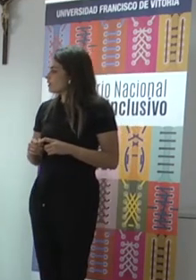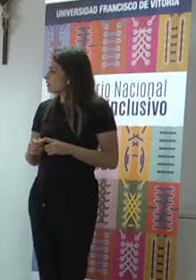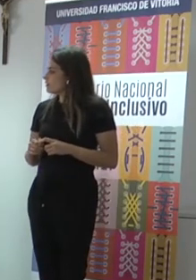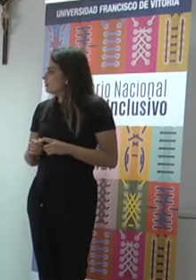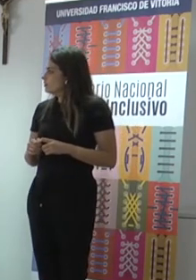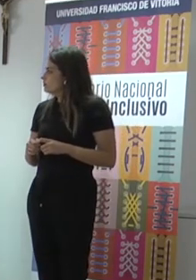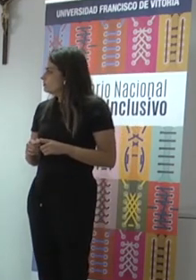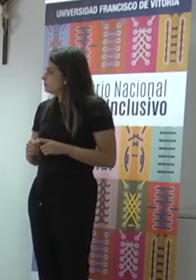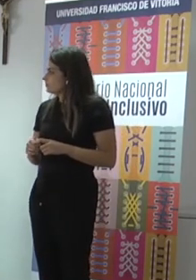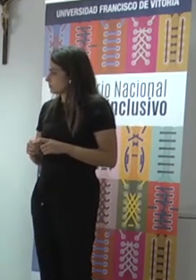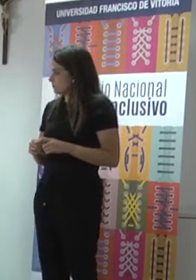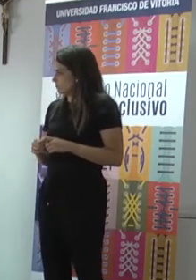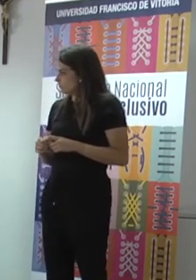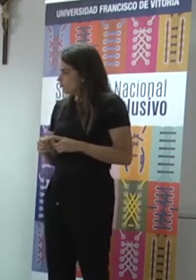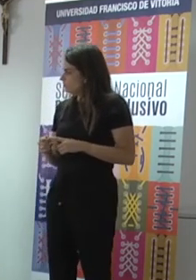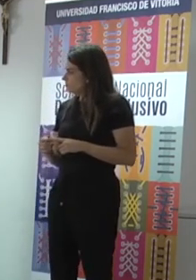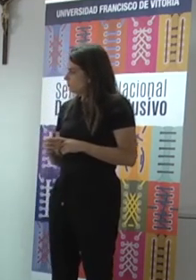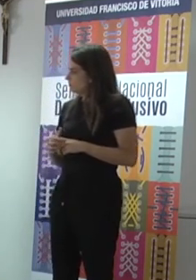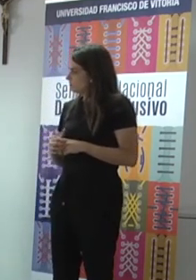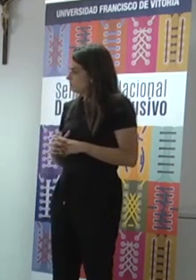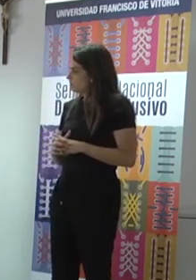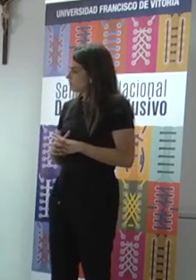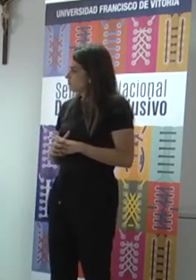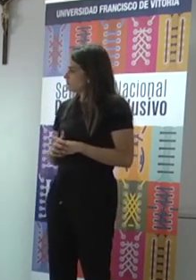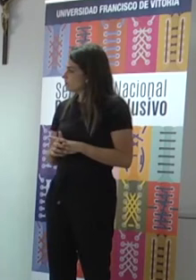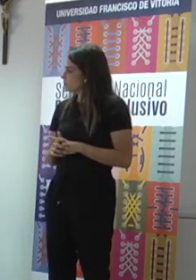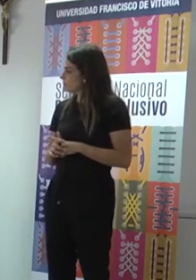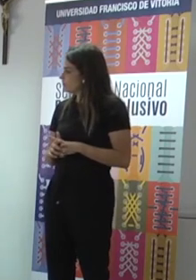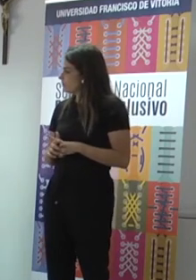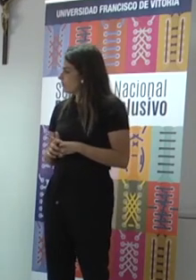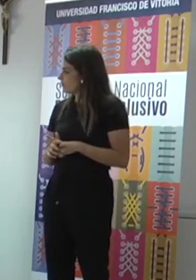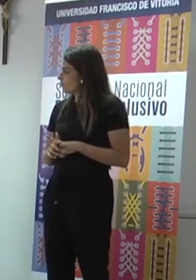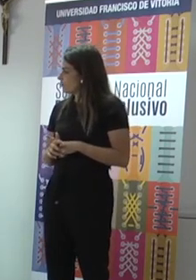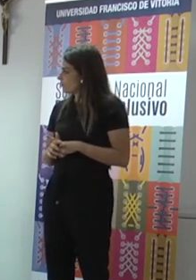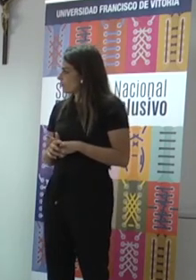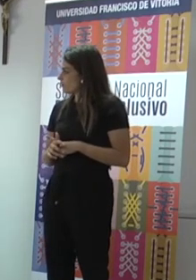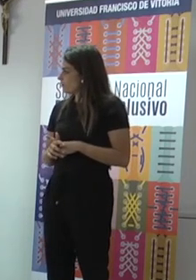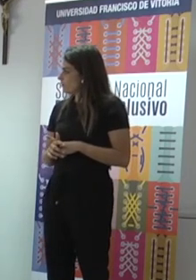por allá, me parece. Son dos pantallas. Vale. Como si fuesen dos pantallas. Ni idea de cómo.